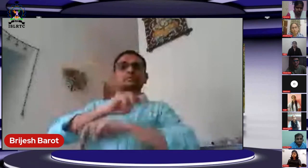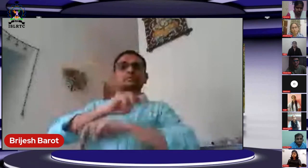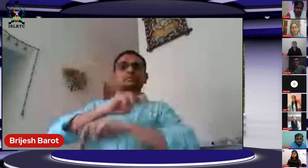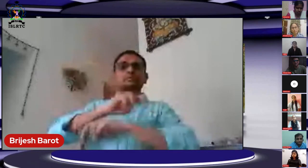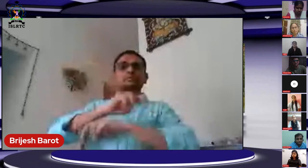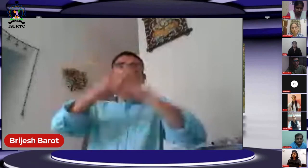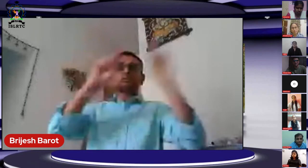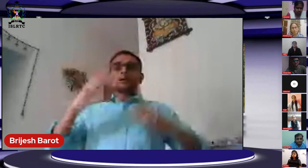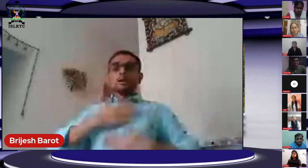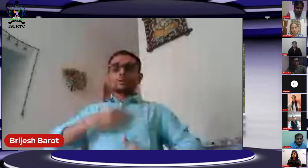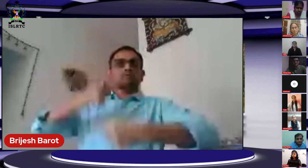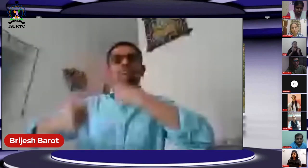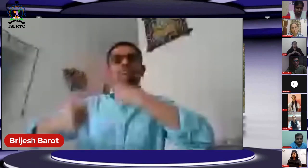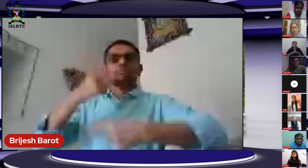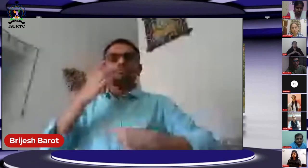सकते हैं।